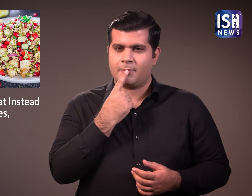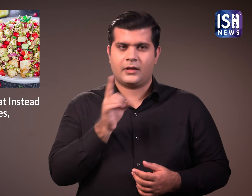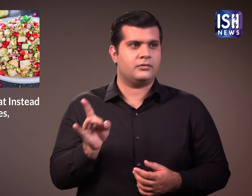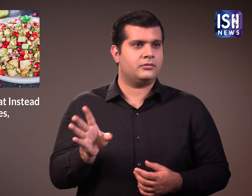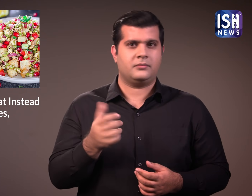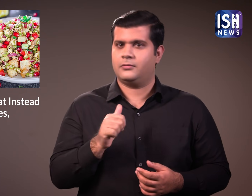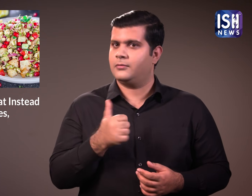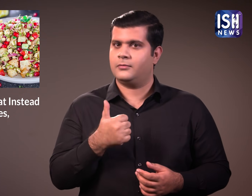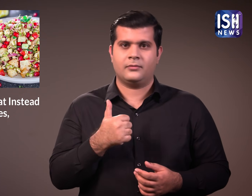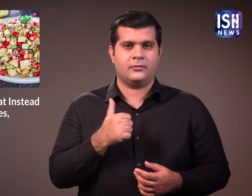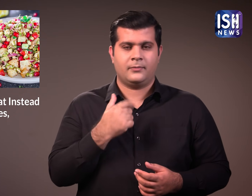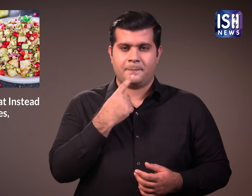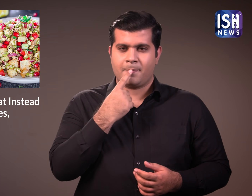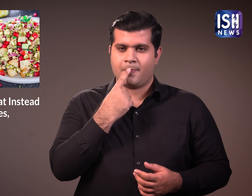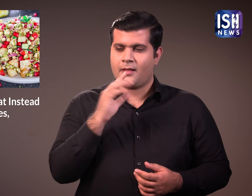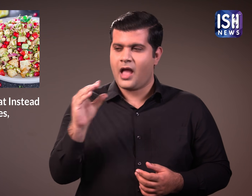उन्हें खाने से खुद को रोक नहीं पाते हैं।